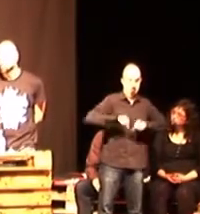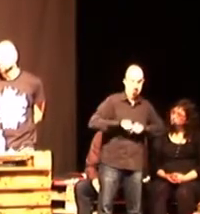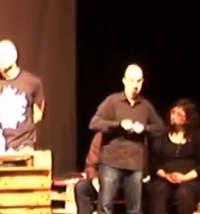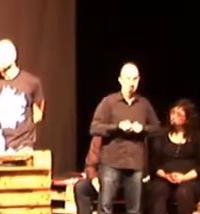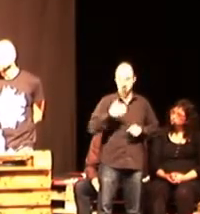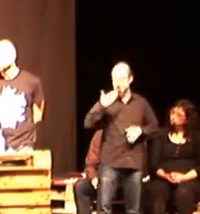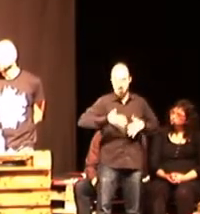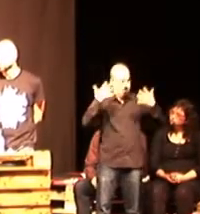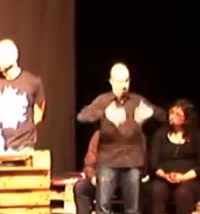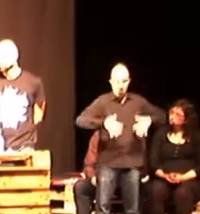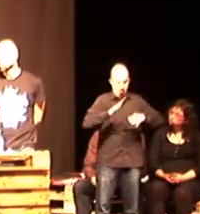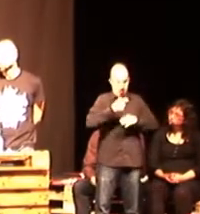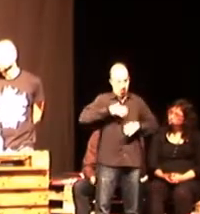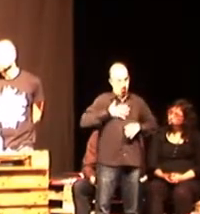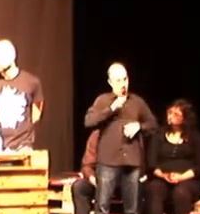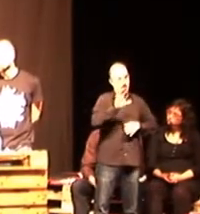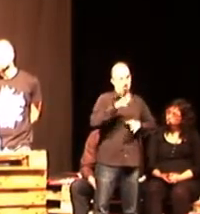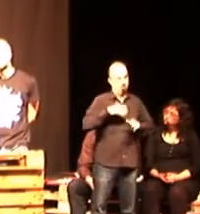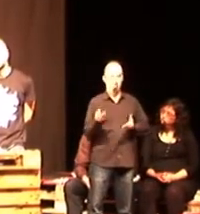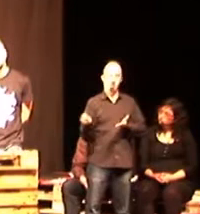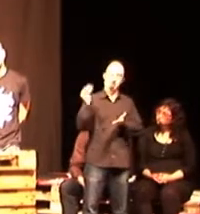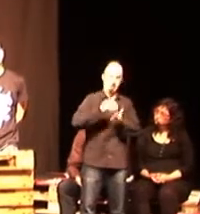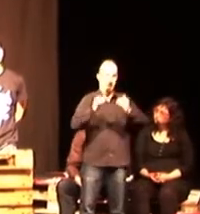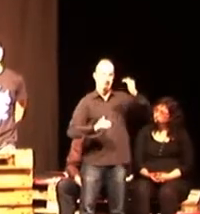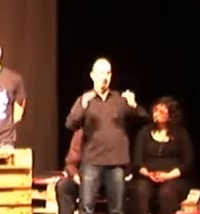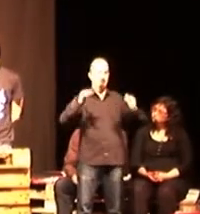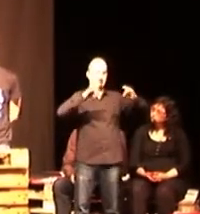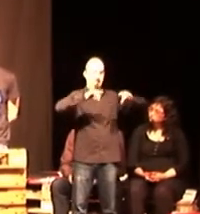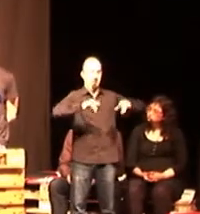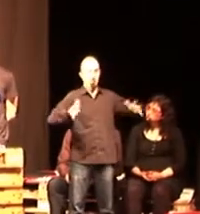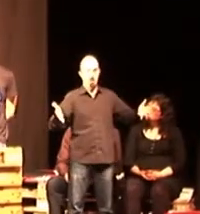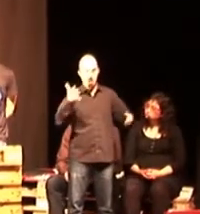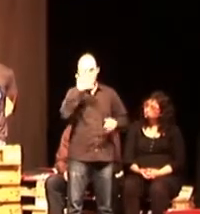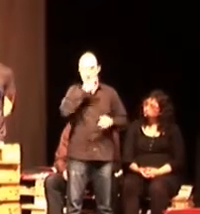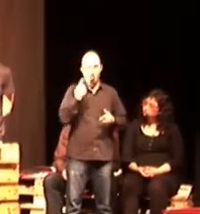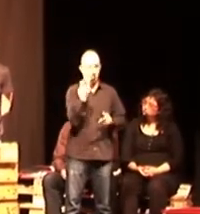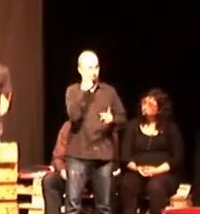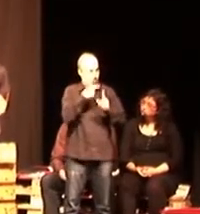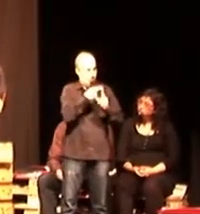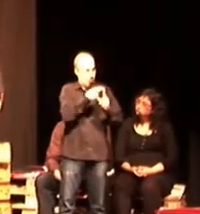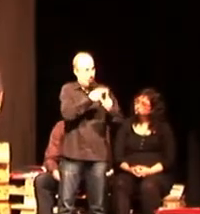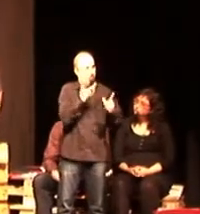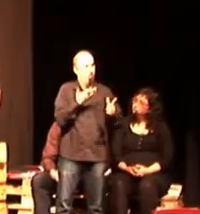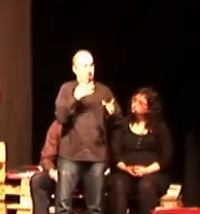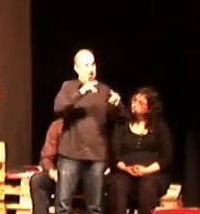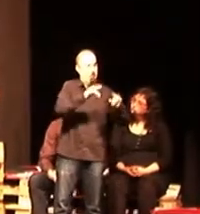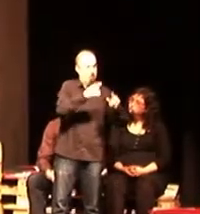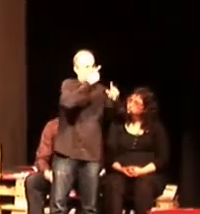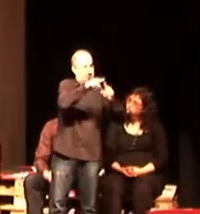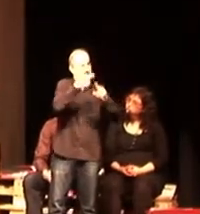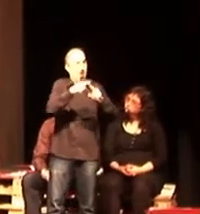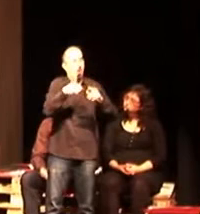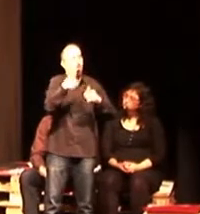És imprescindible en el nostre país un reequilibri territorial. No es pot tindre en compte només els diferents territoris